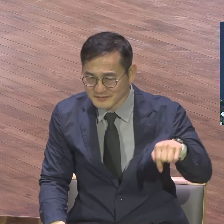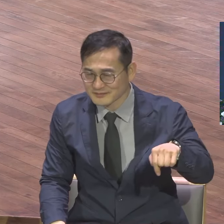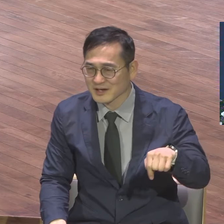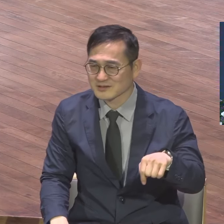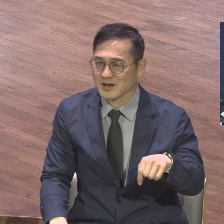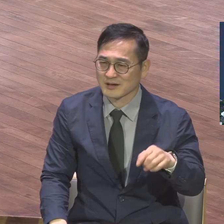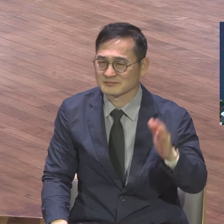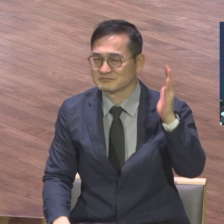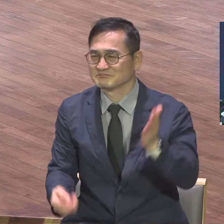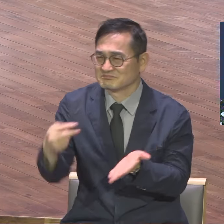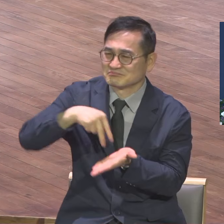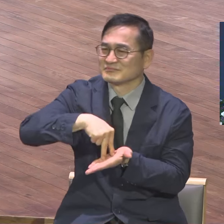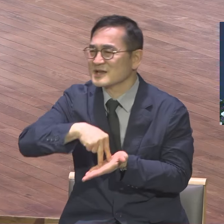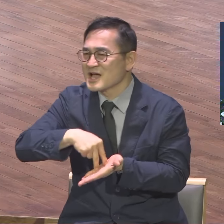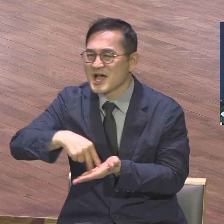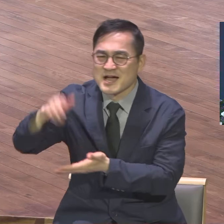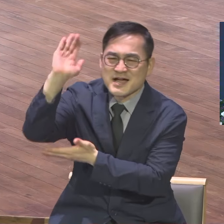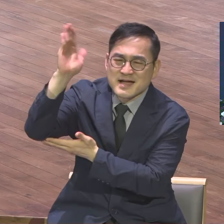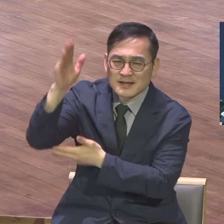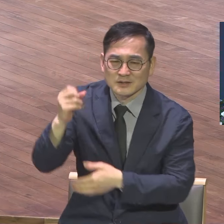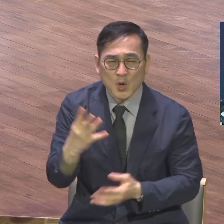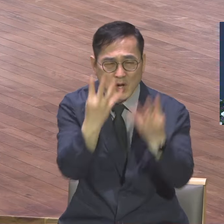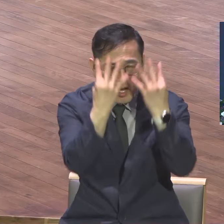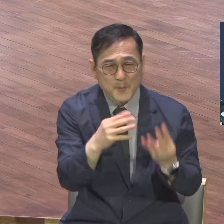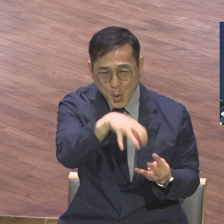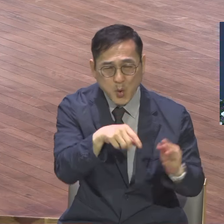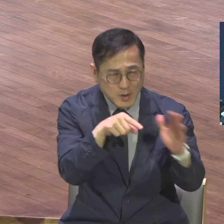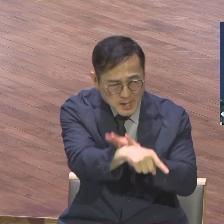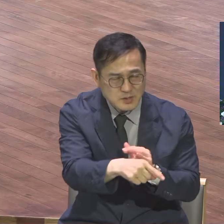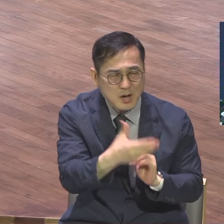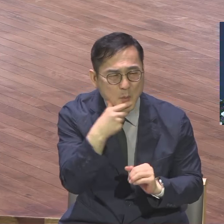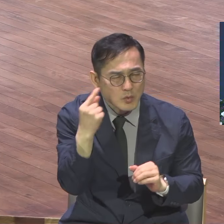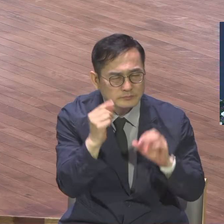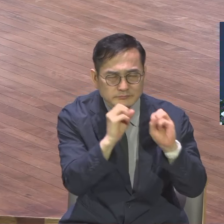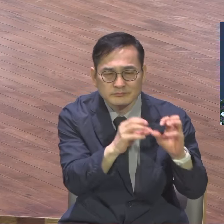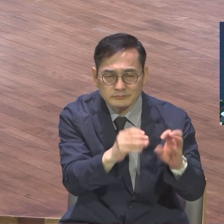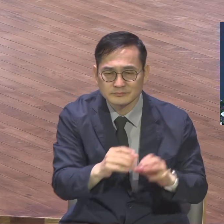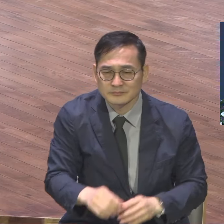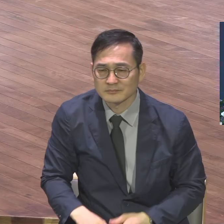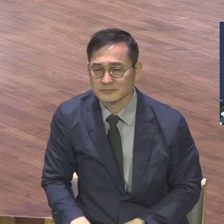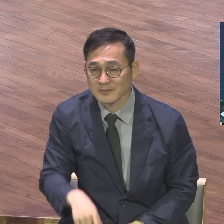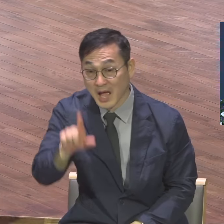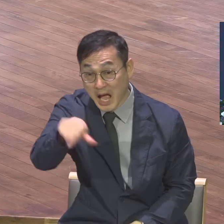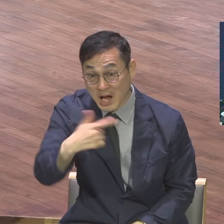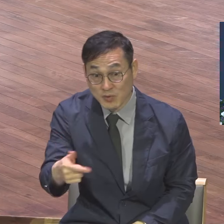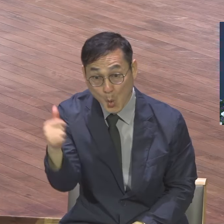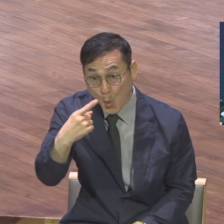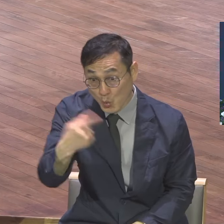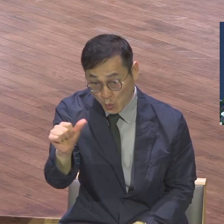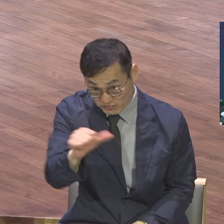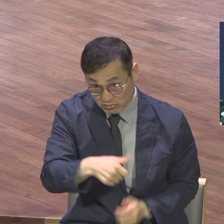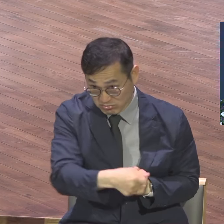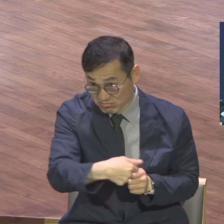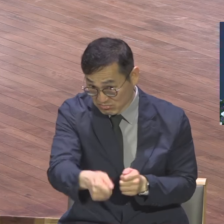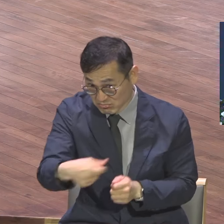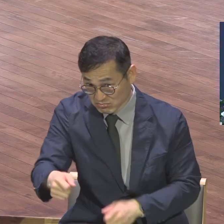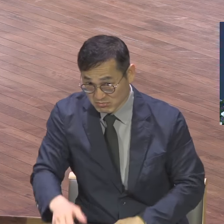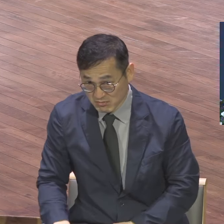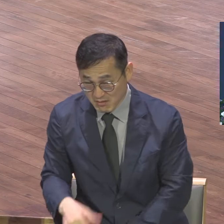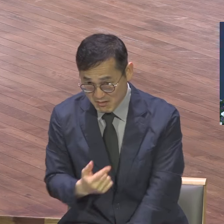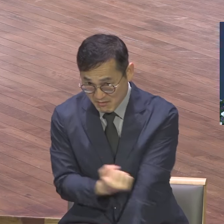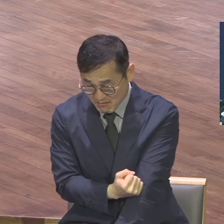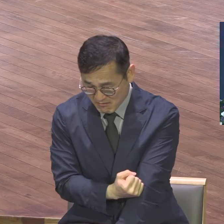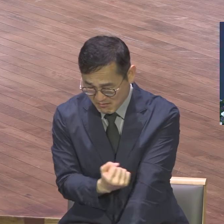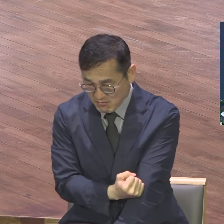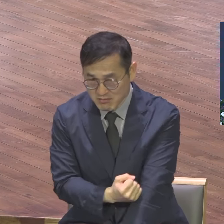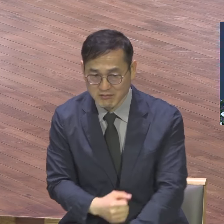사람들 매주 가가지고 매주 가서 전도하고 1년 5천 장씩 연주 카드 받고 막 그렇게 전도를